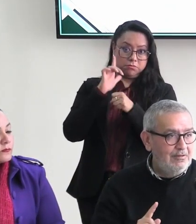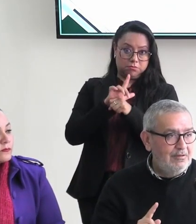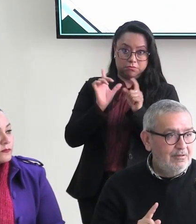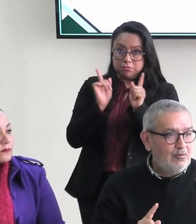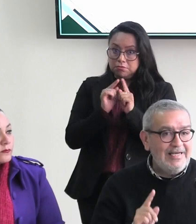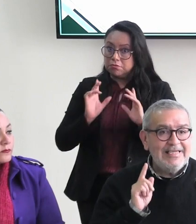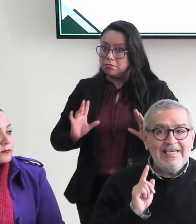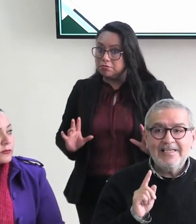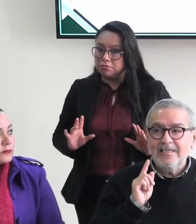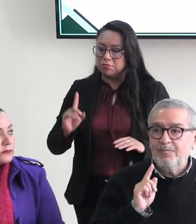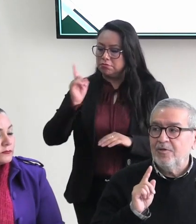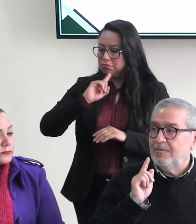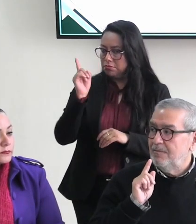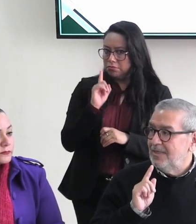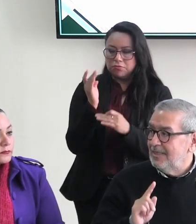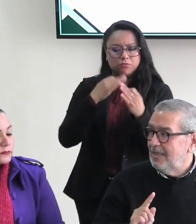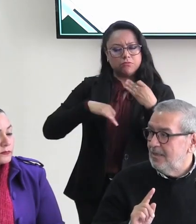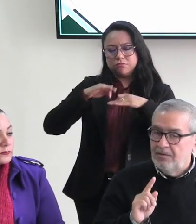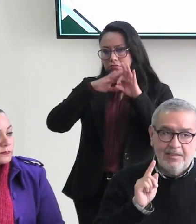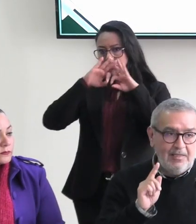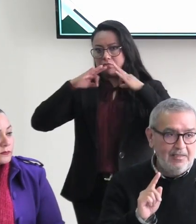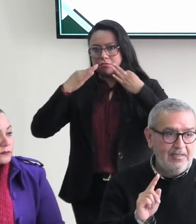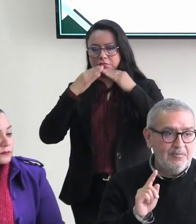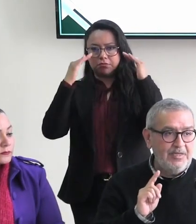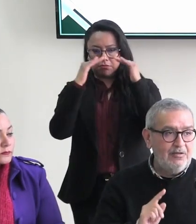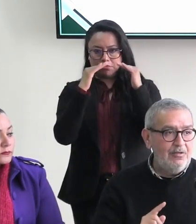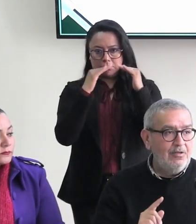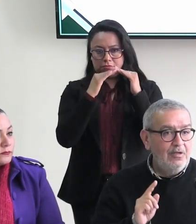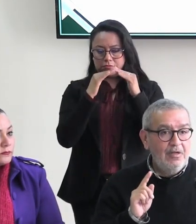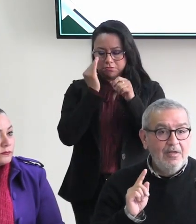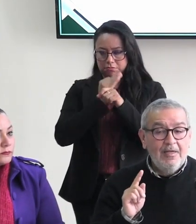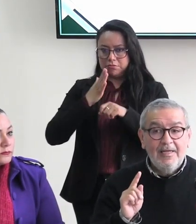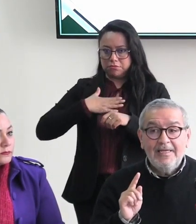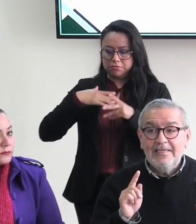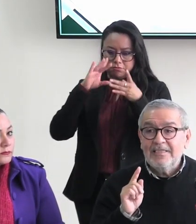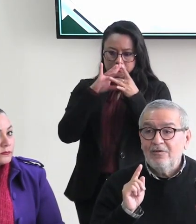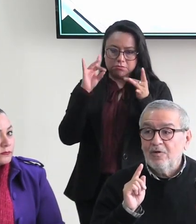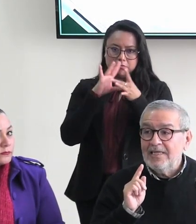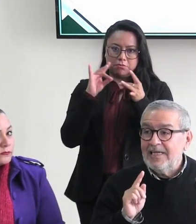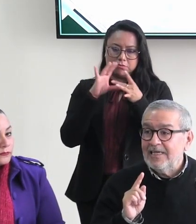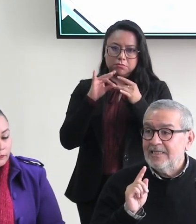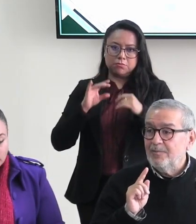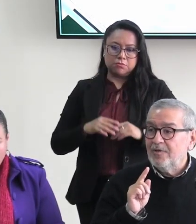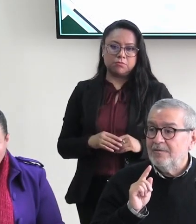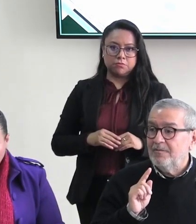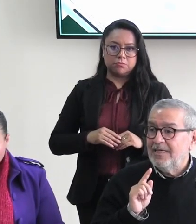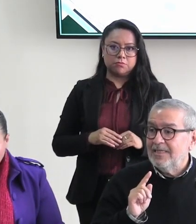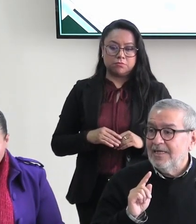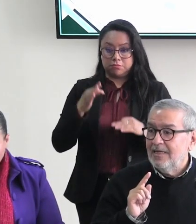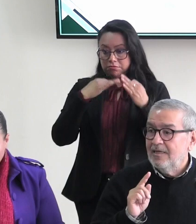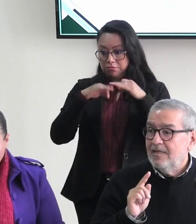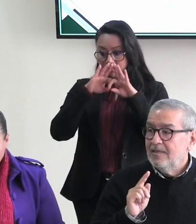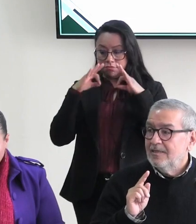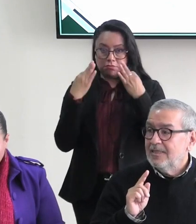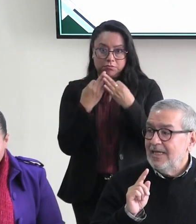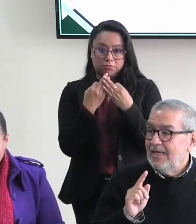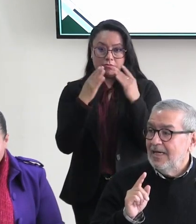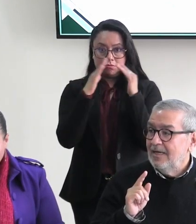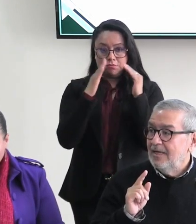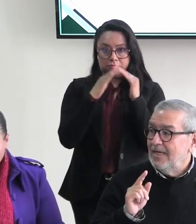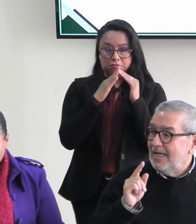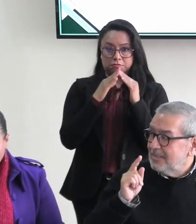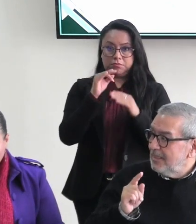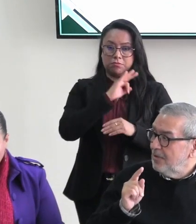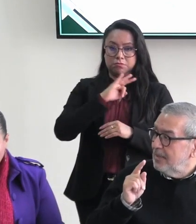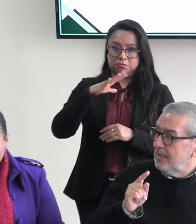ojo, cualquier tipo de vivienda, ahorita explico, sino cualquier tipo de vivienda